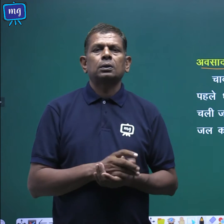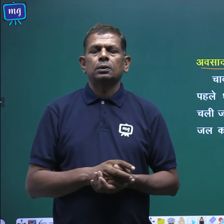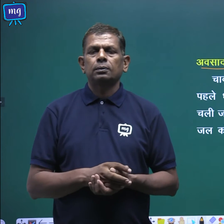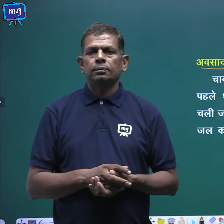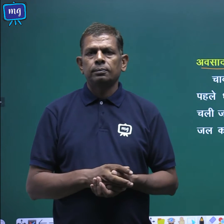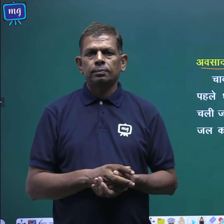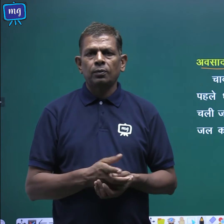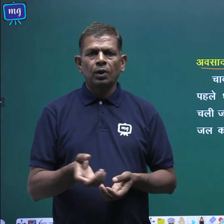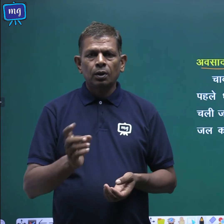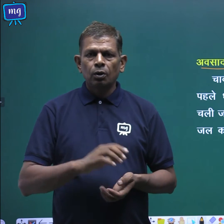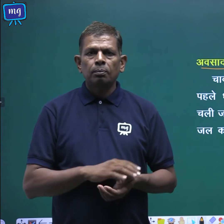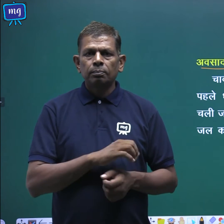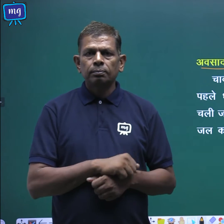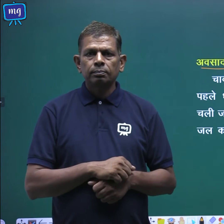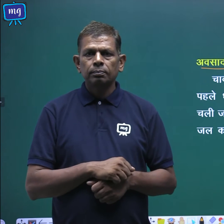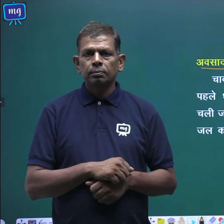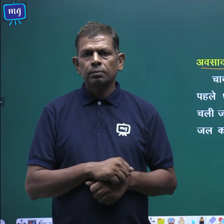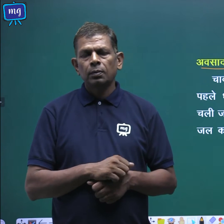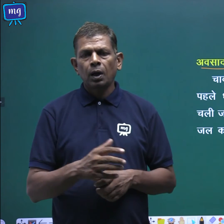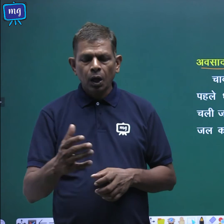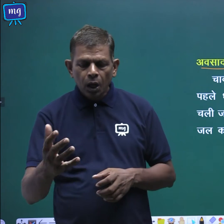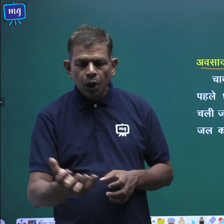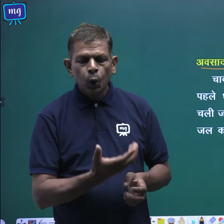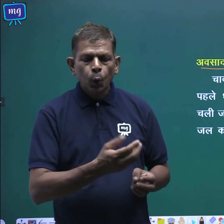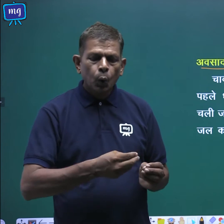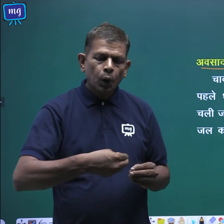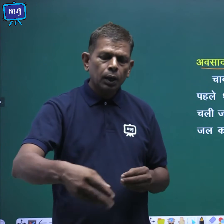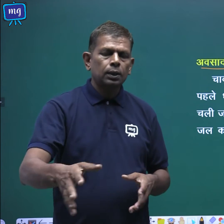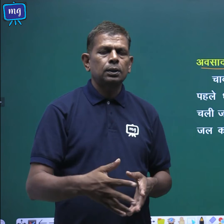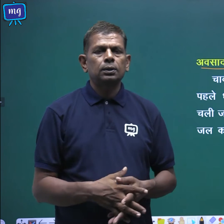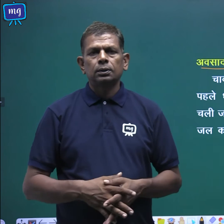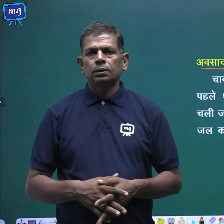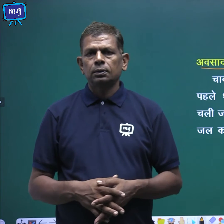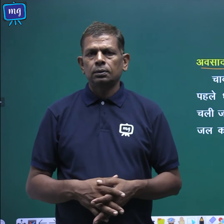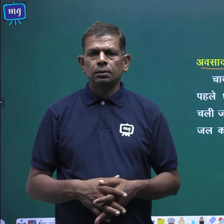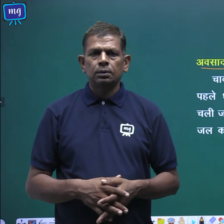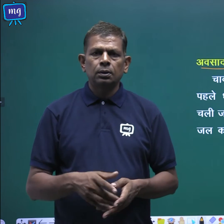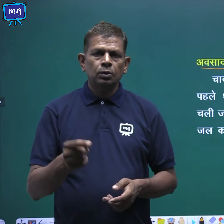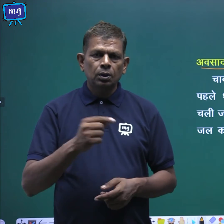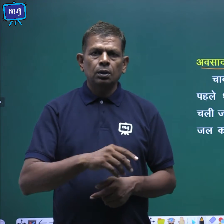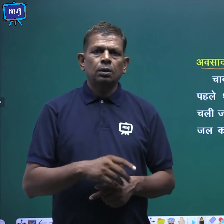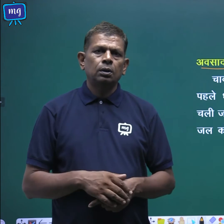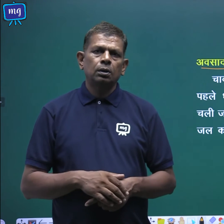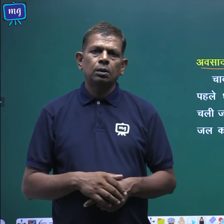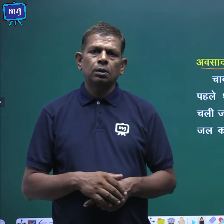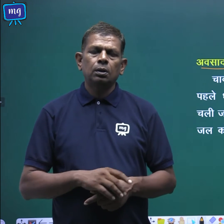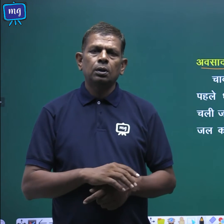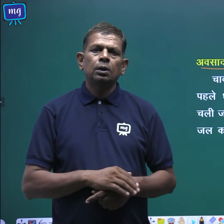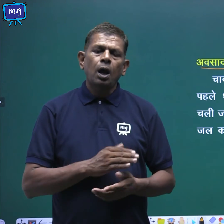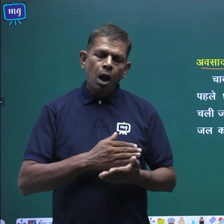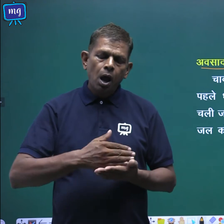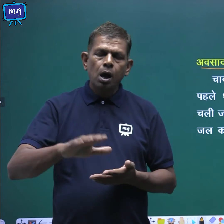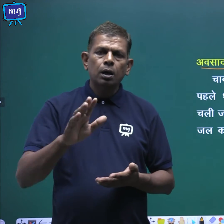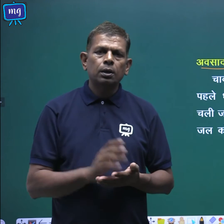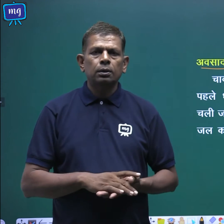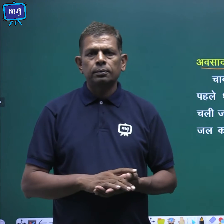हैं। इनको हम निथार कर अलग कर लेते हैं, तो ये निस्तारण कहलाता है।